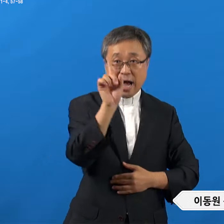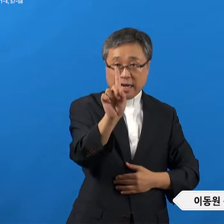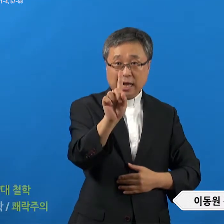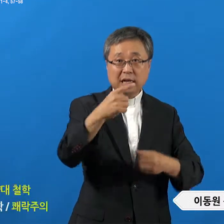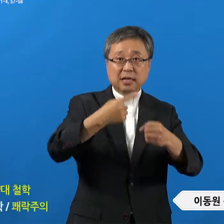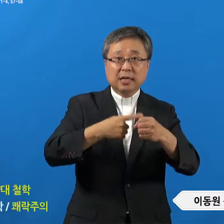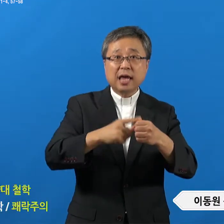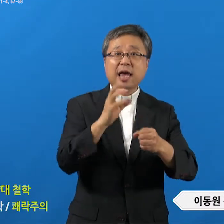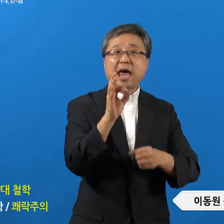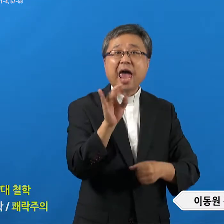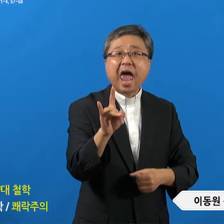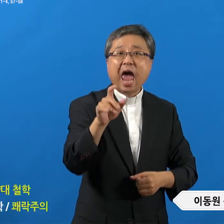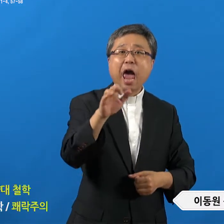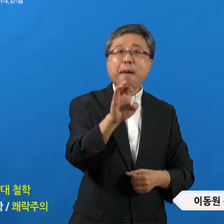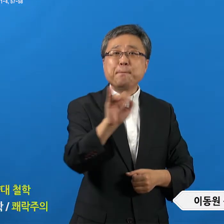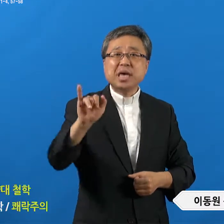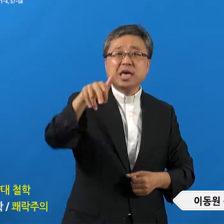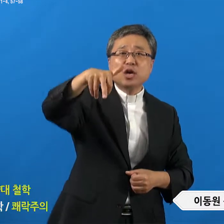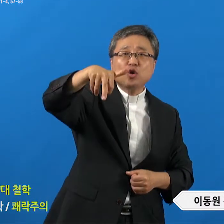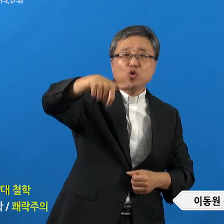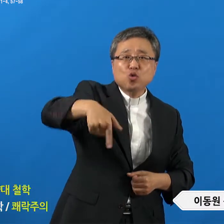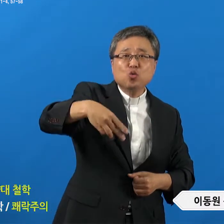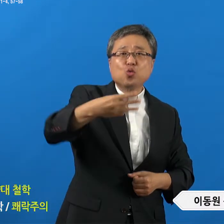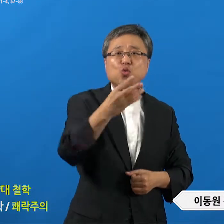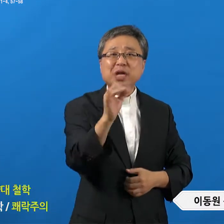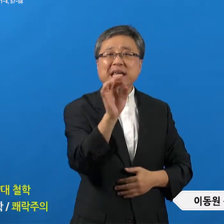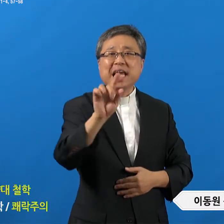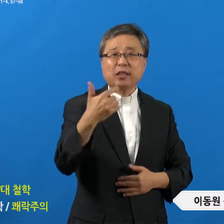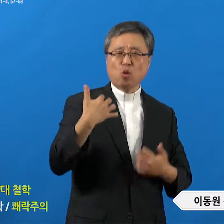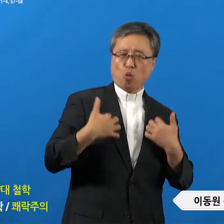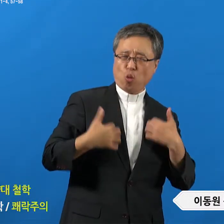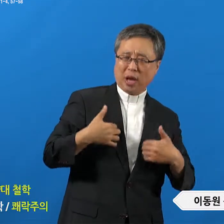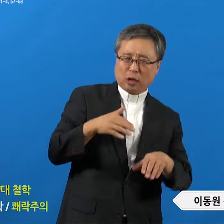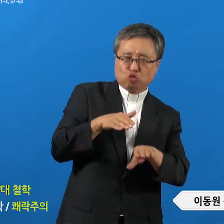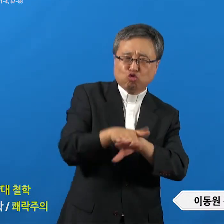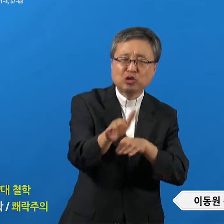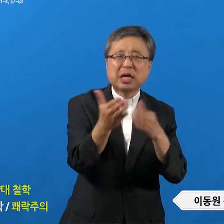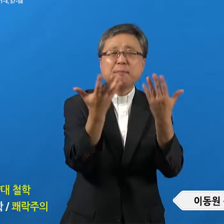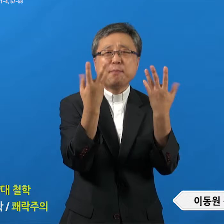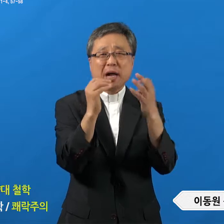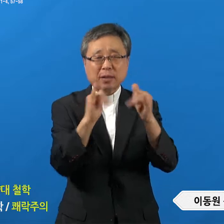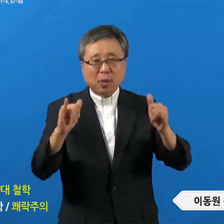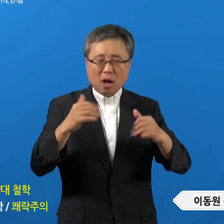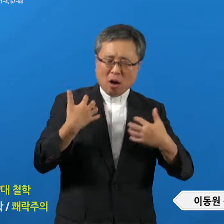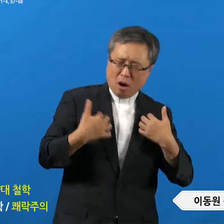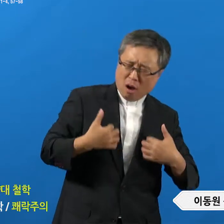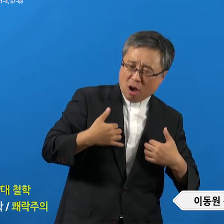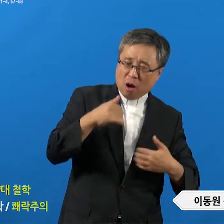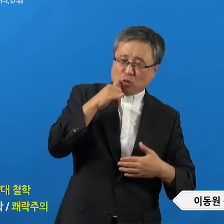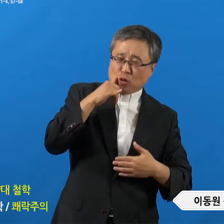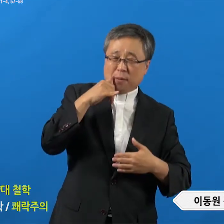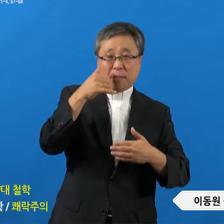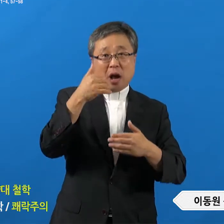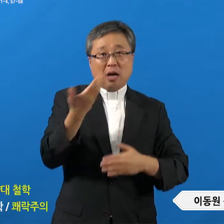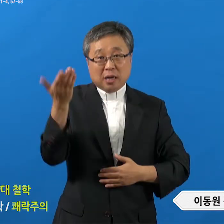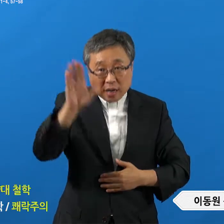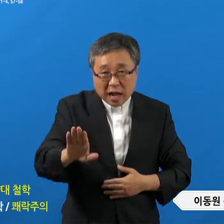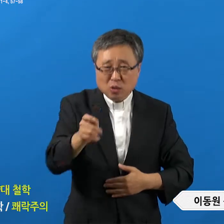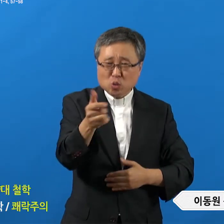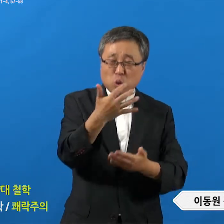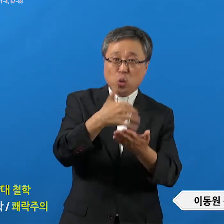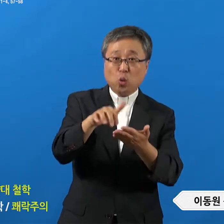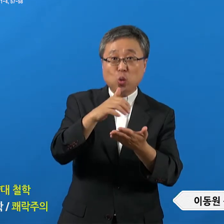사조는 에피큐리안, 이렇게 불리워졌습니다. 쾌락주의. 많은 사람들이 쾌락주의에 빠졌습니다.